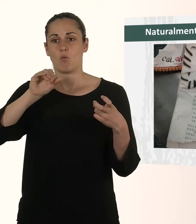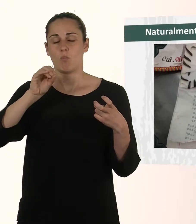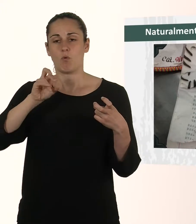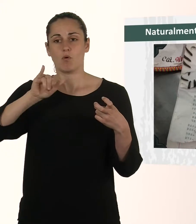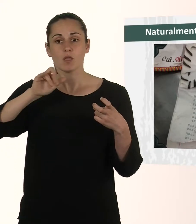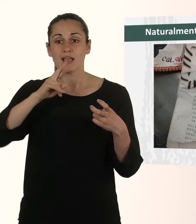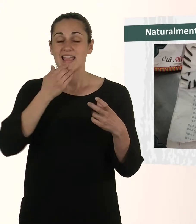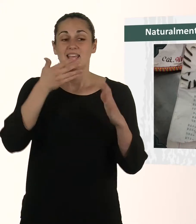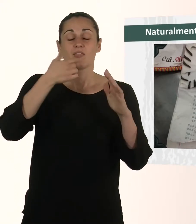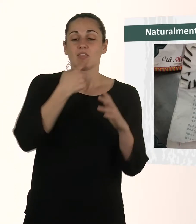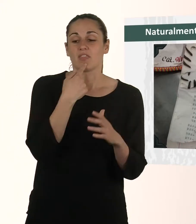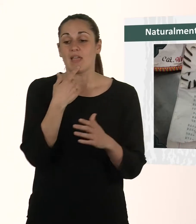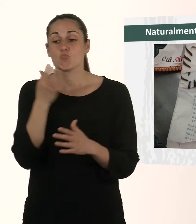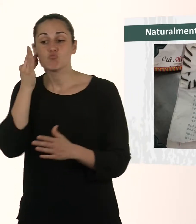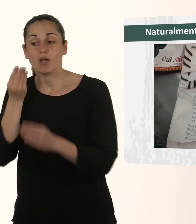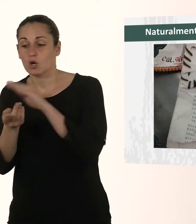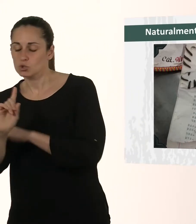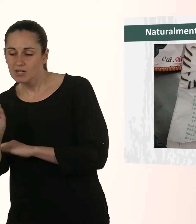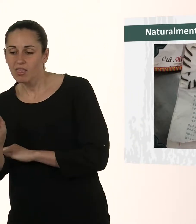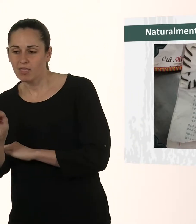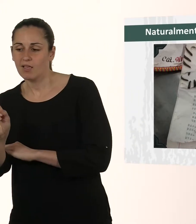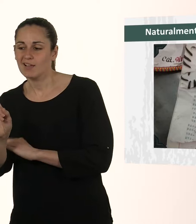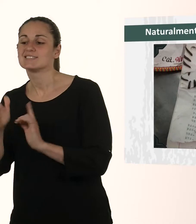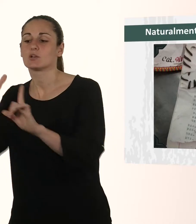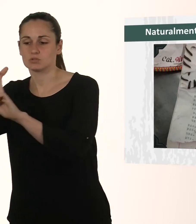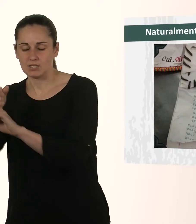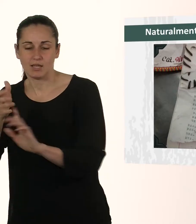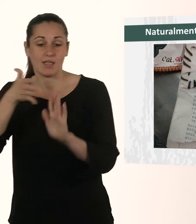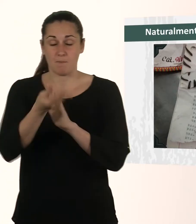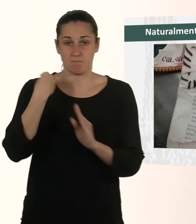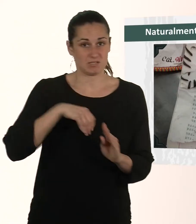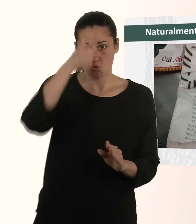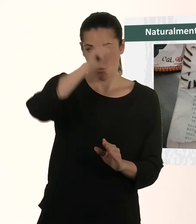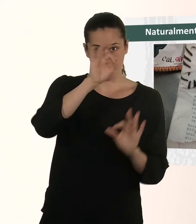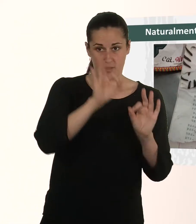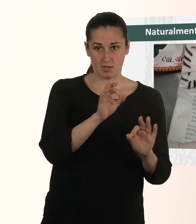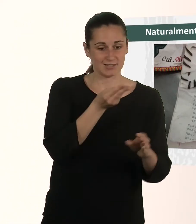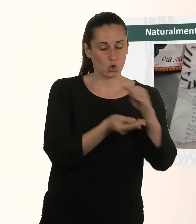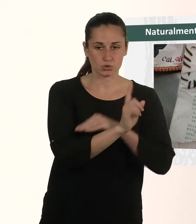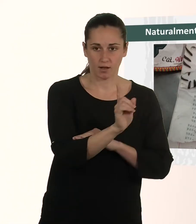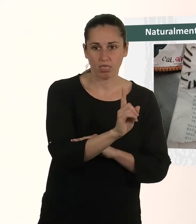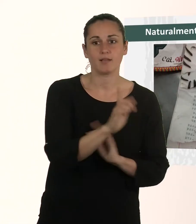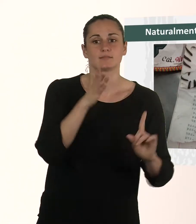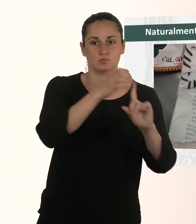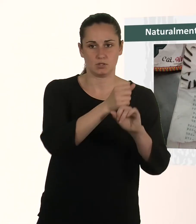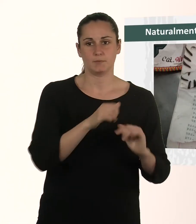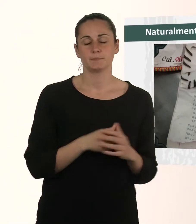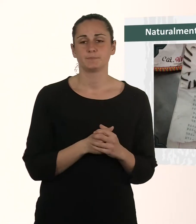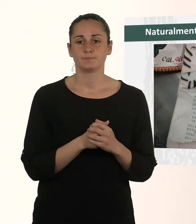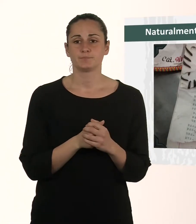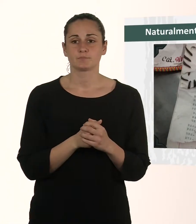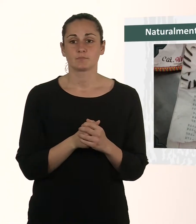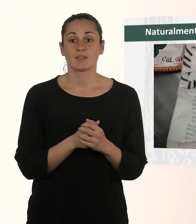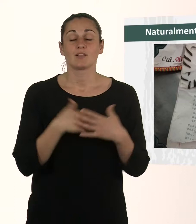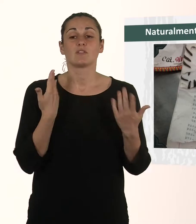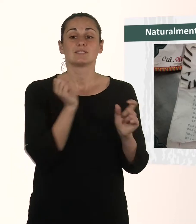serlo, ¿vale? No hay absolutamente nada natural en esto de lo masculino, en esto de ser varón, y desde esa